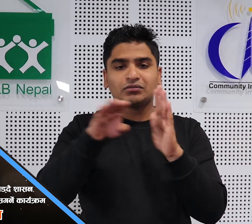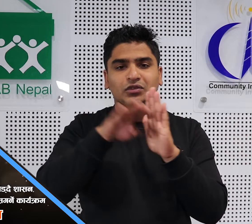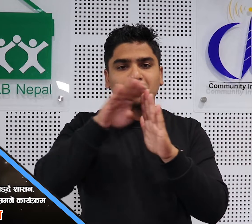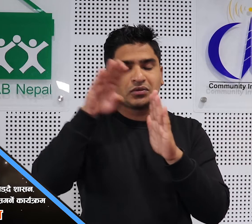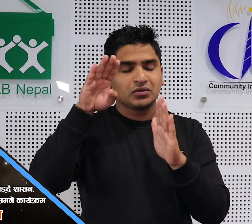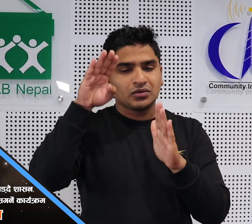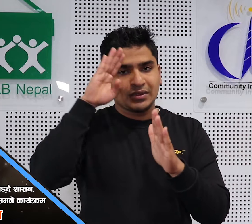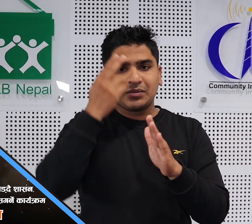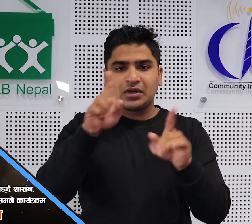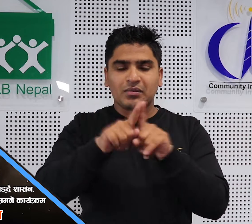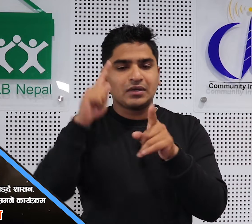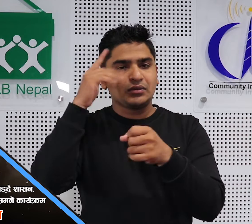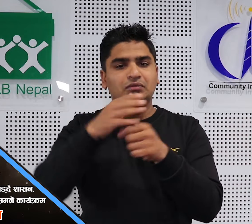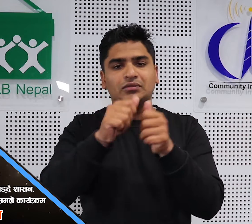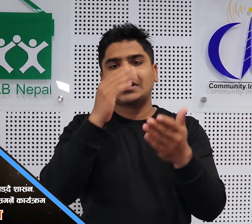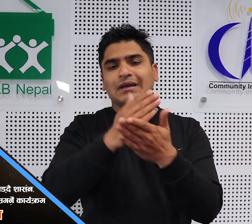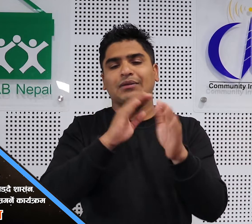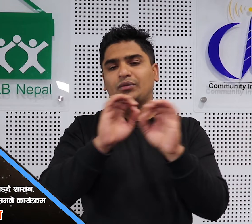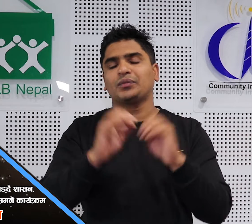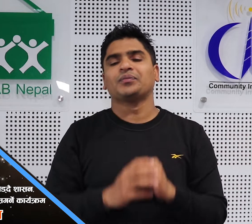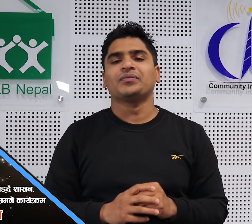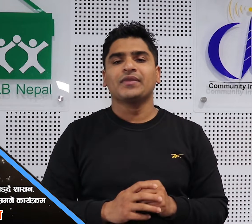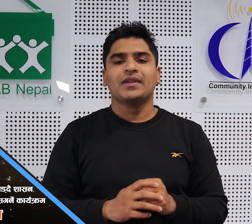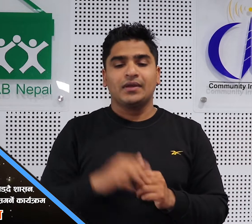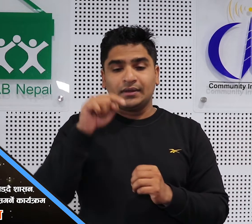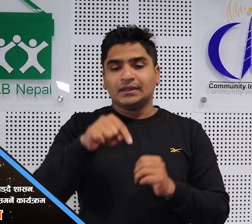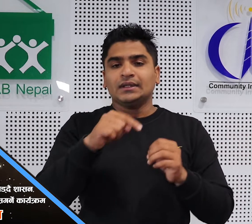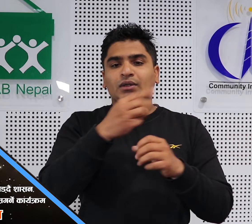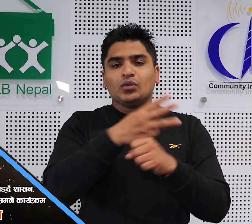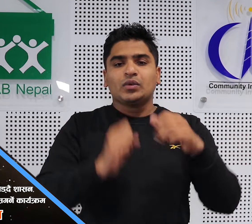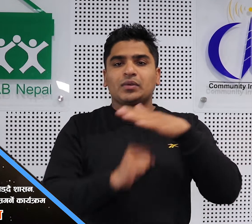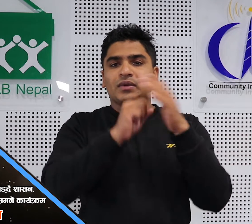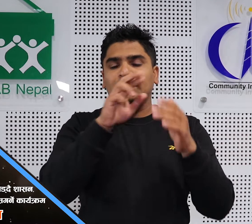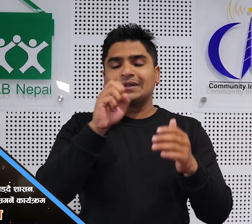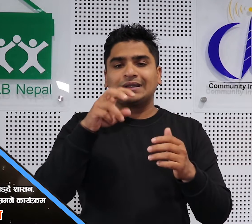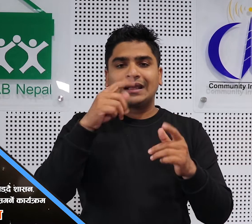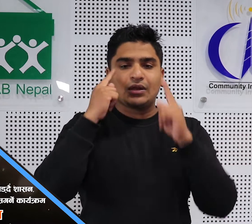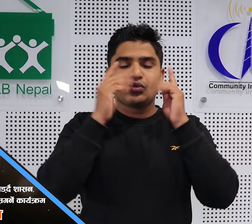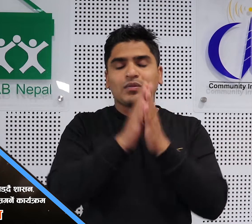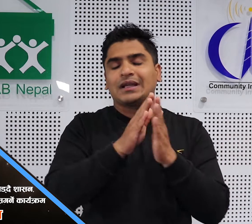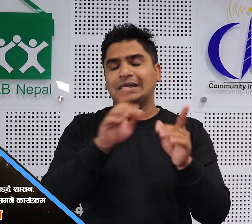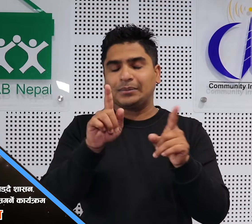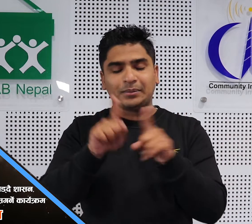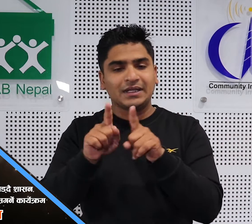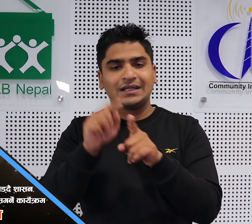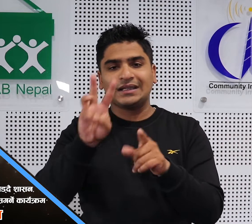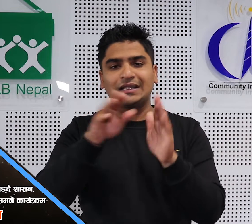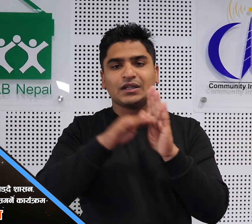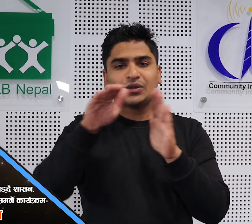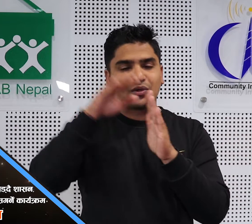अनुसारको कार्यान्वयन भएको छैन। मिथिला नगरपालिकाका उप प्रमुख तारा कुमारी बस्नेत लामा पनि तीन तहका सरकार बीच